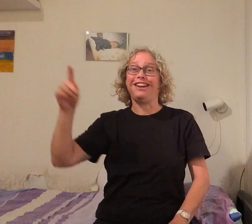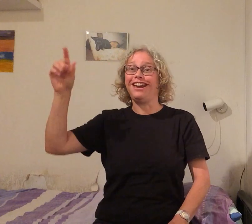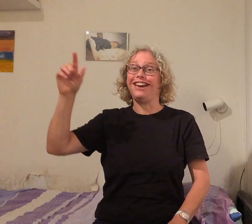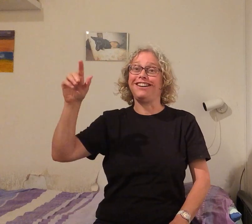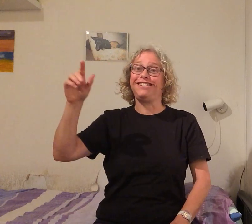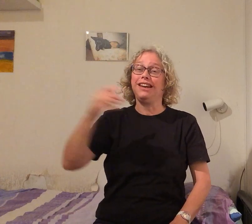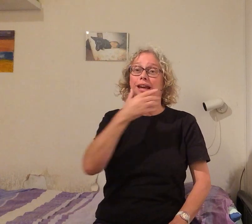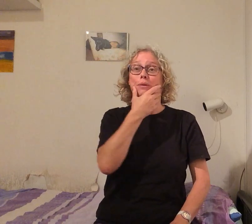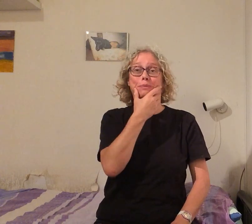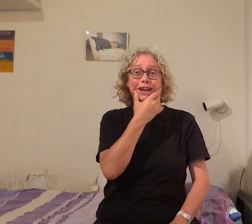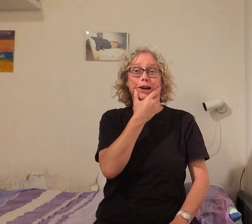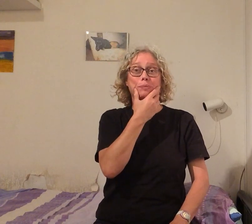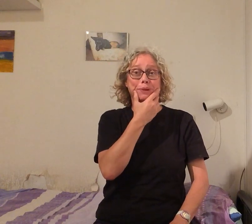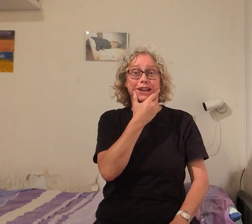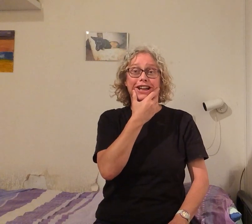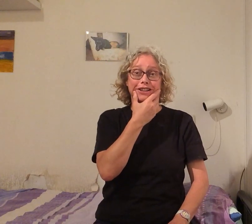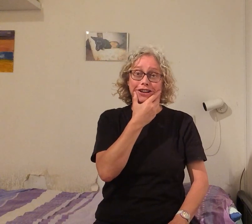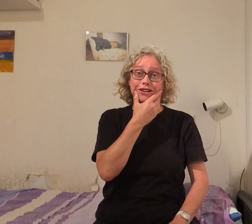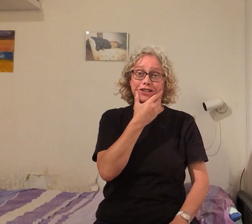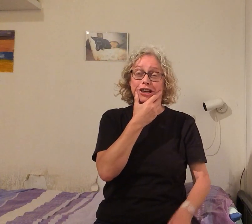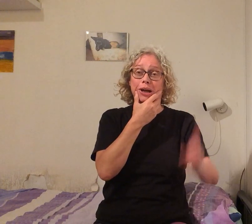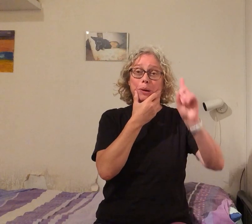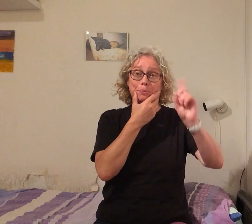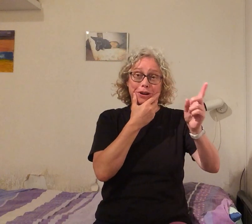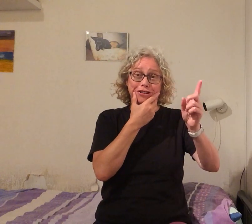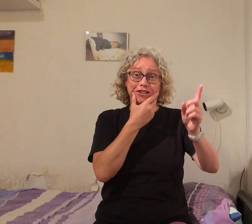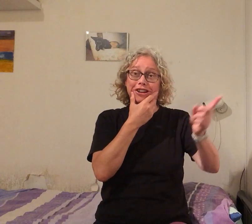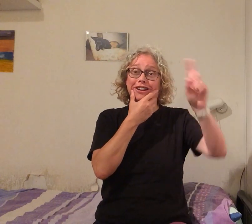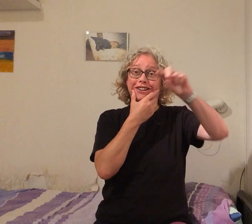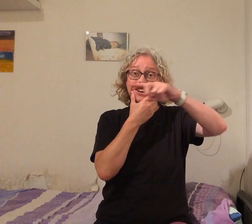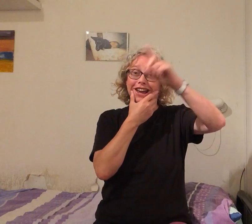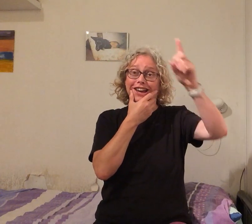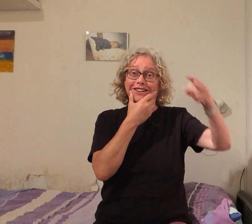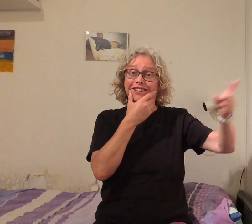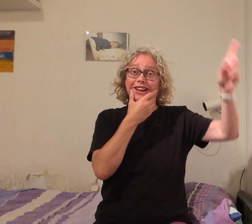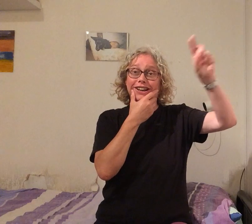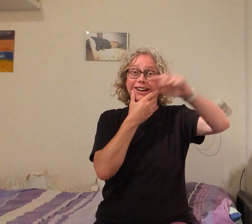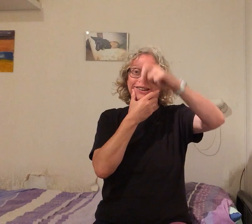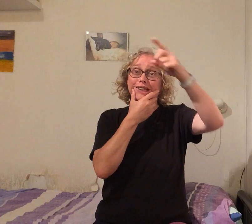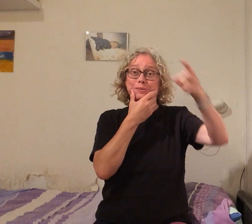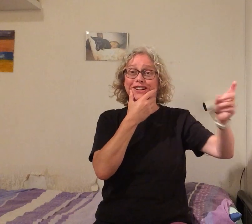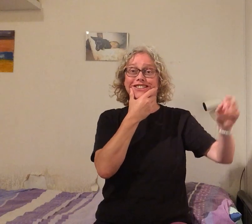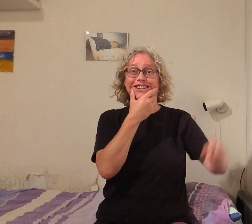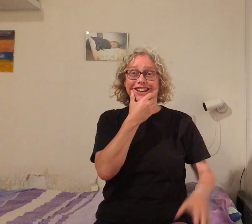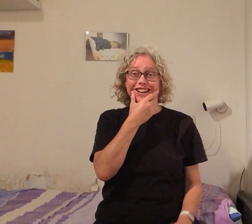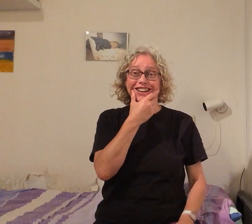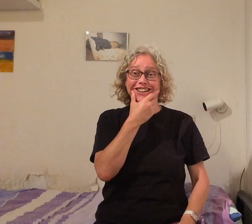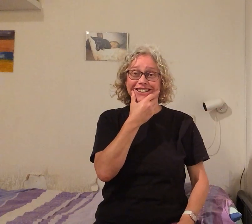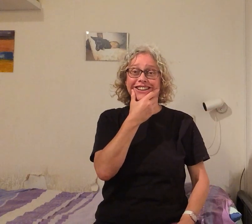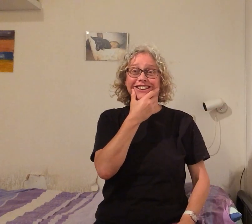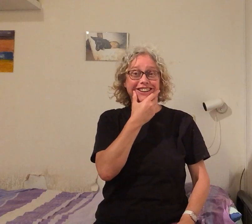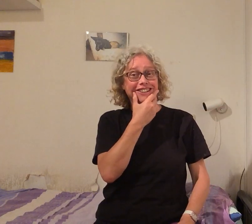het. Meer op Pina Jones, Punt, net, dat is pas echt, je